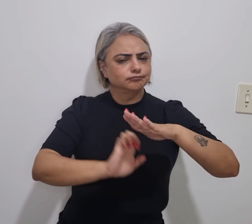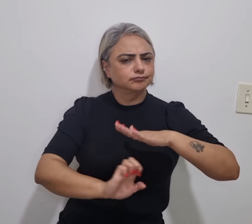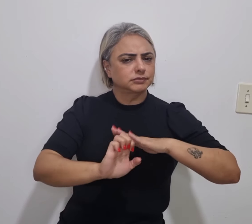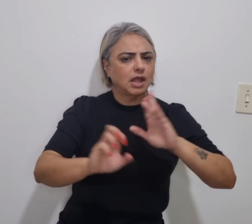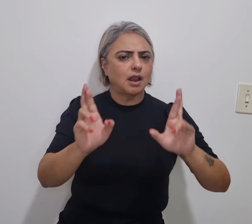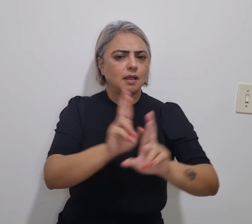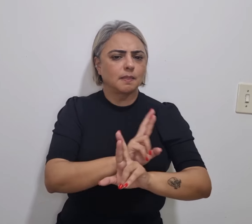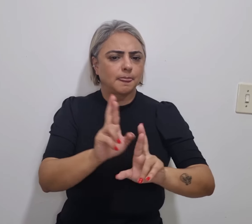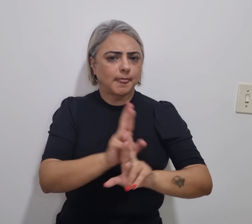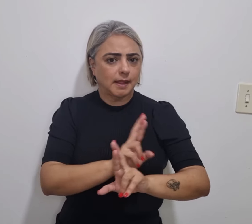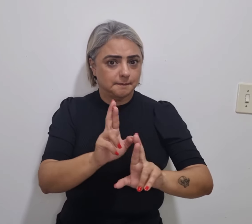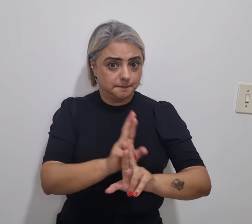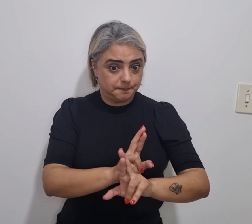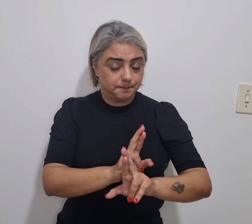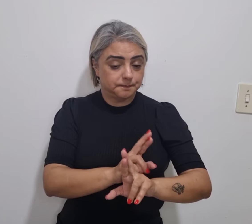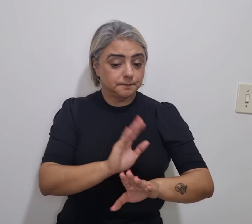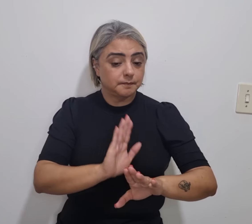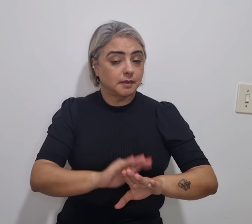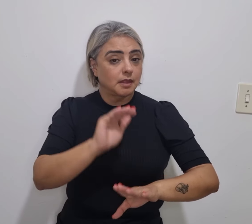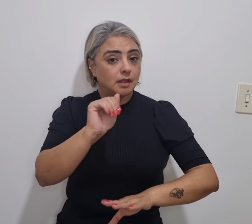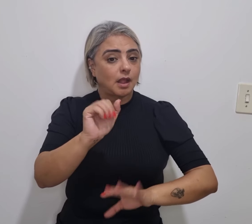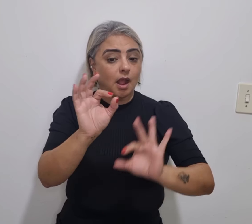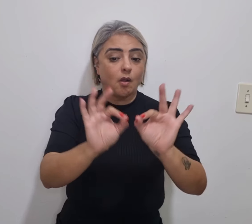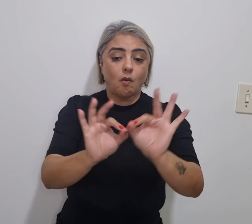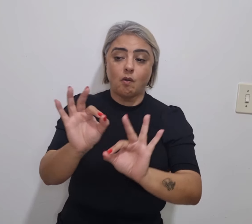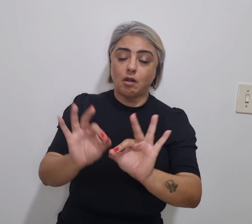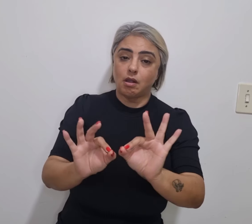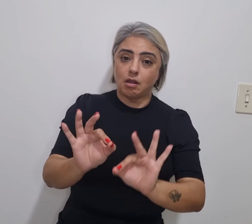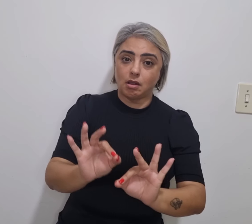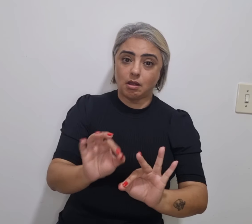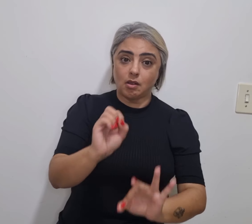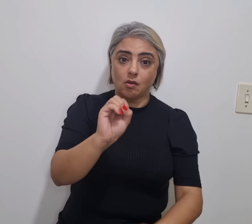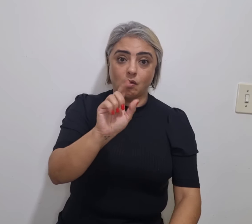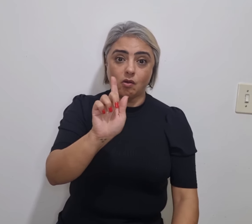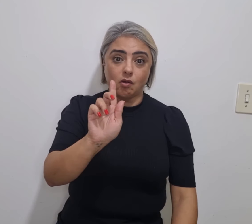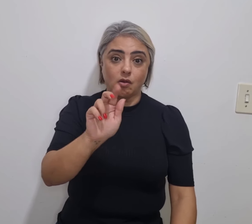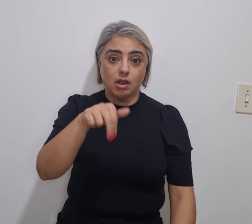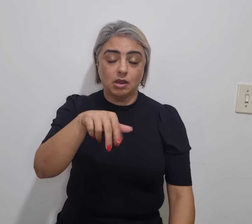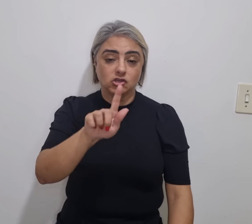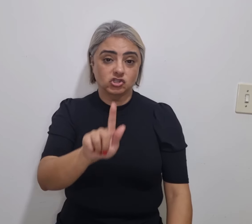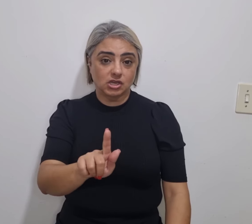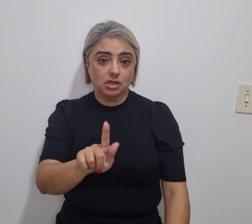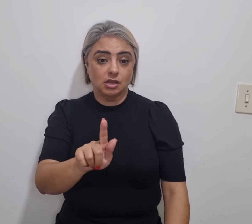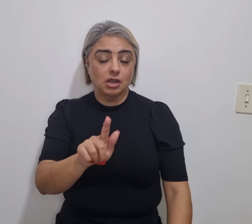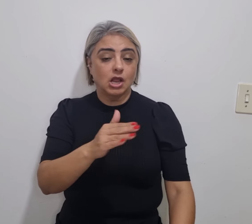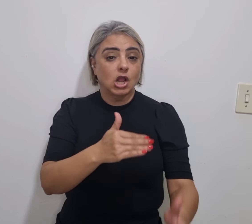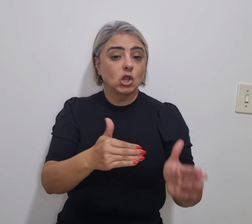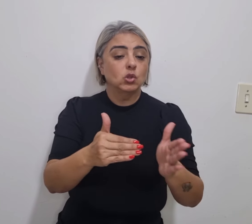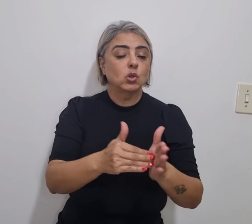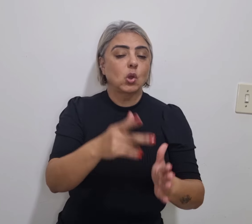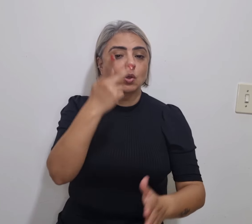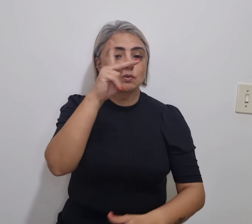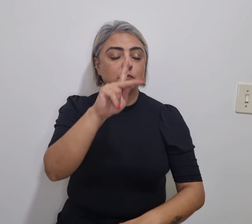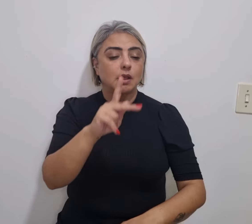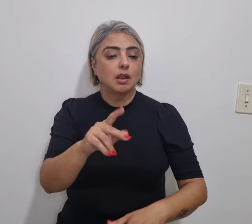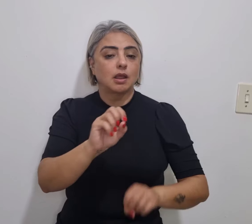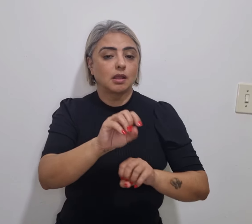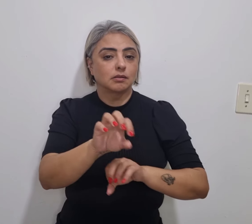ligadas, sobretudo, à organização não governamental Todos pela Educação e